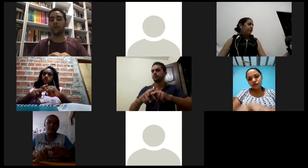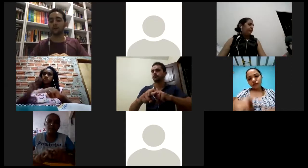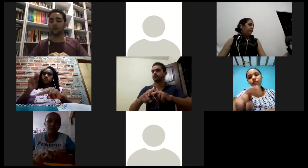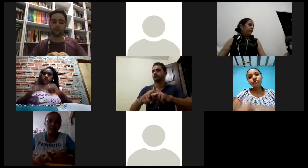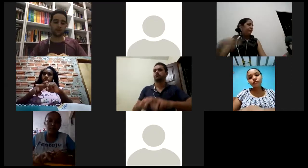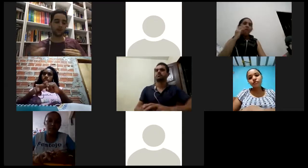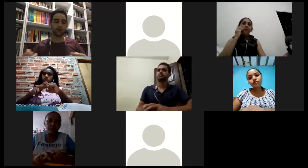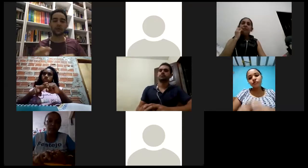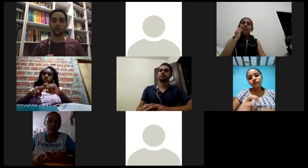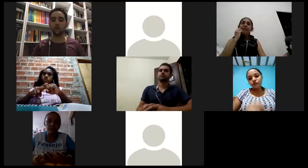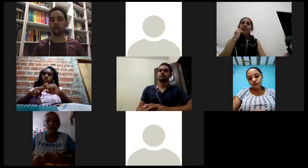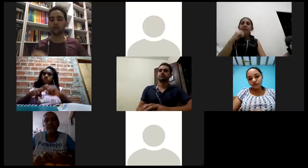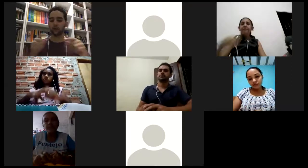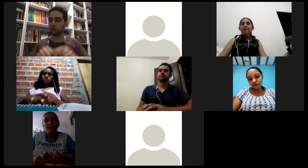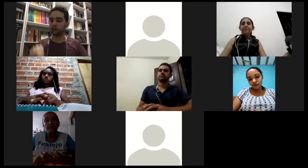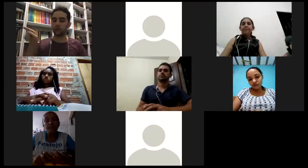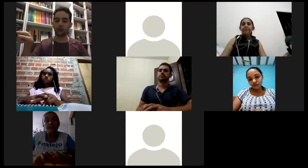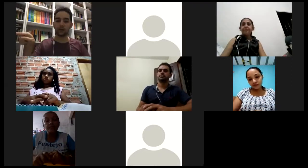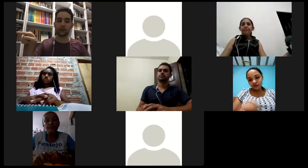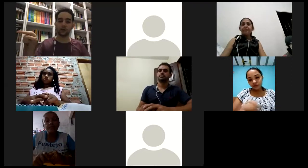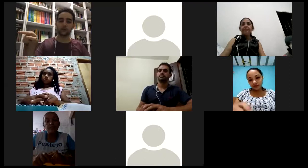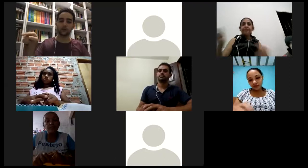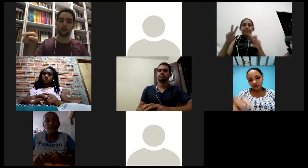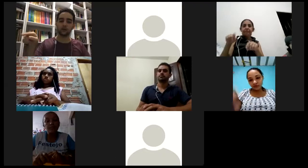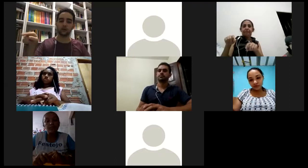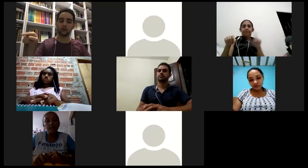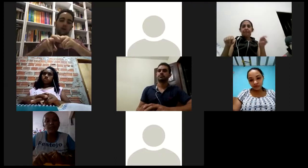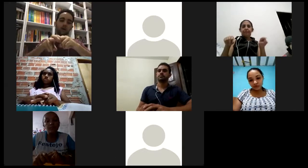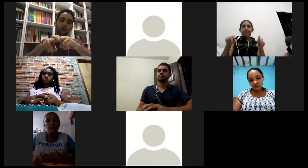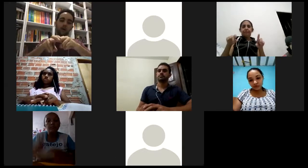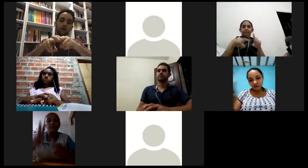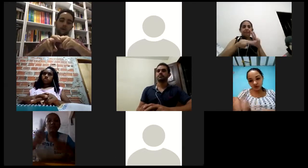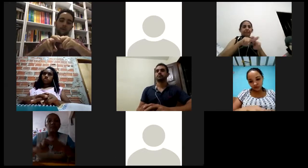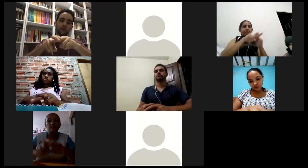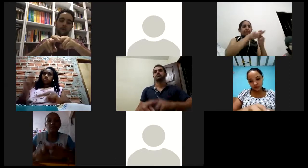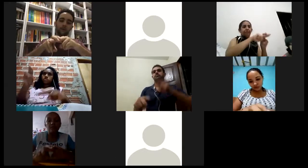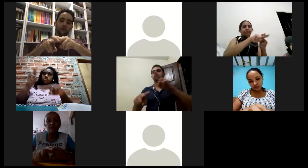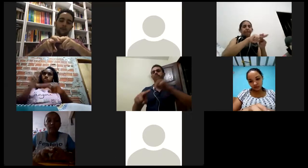Mas também, se eu estiver falando de cadeira, é o mesmo sinal. Tipo, ali tem uma cadeira.